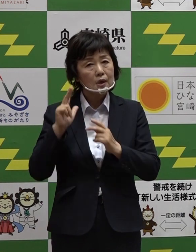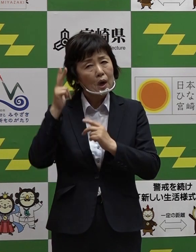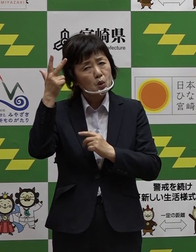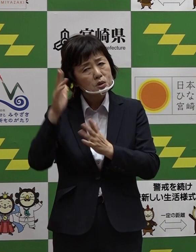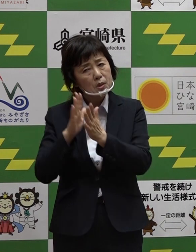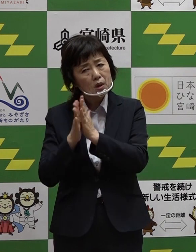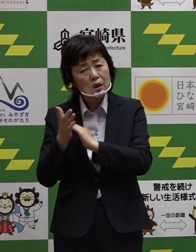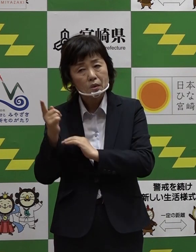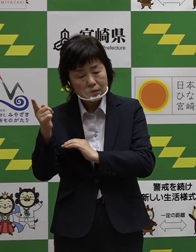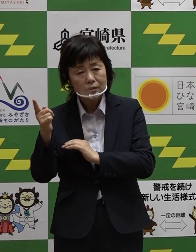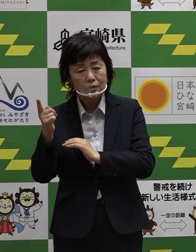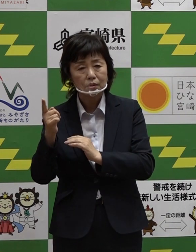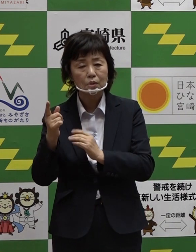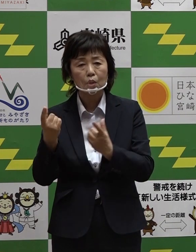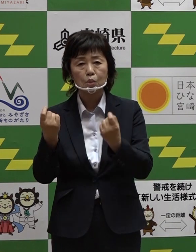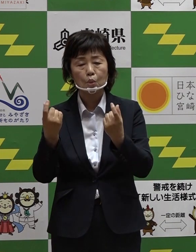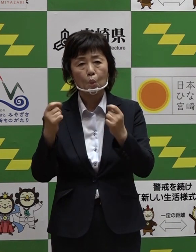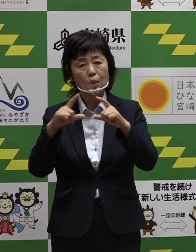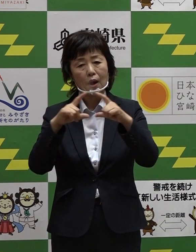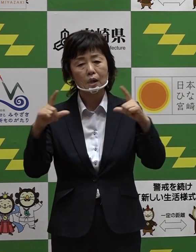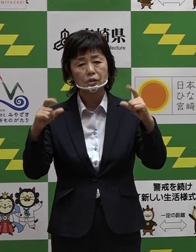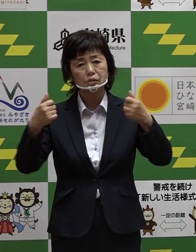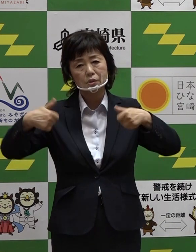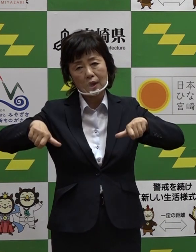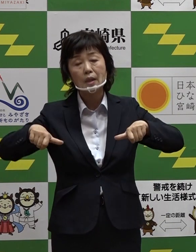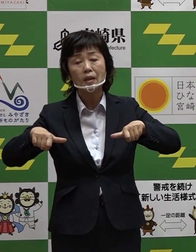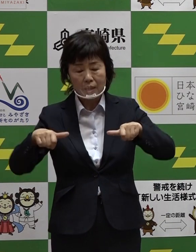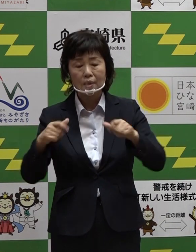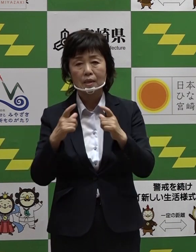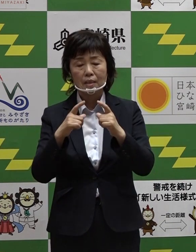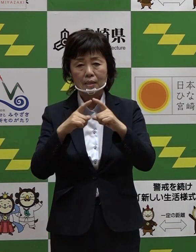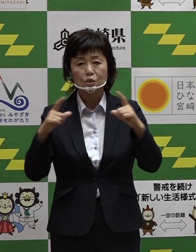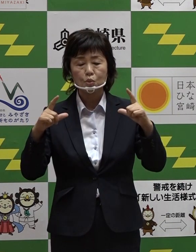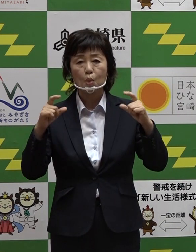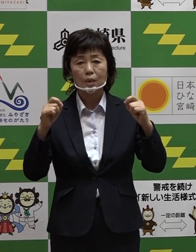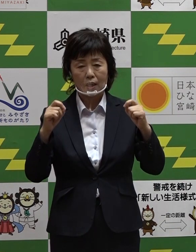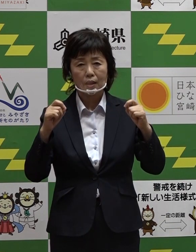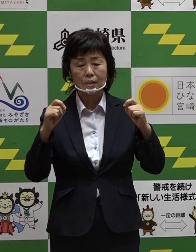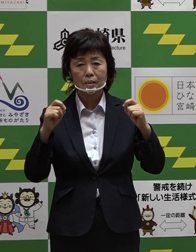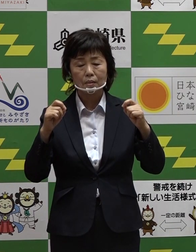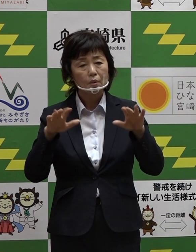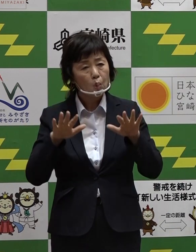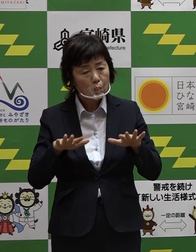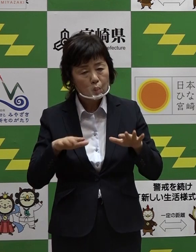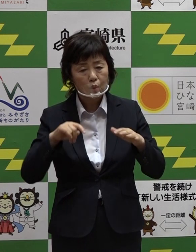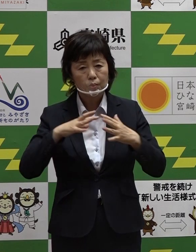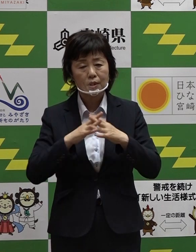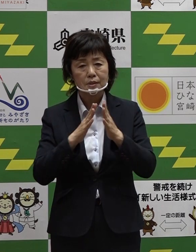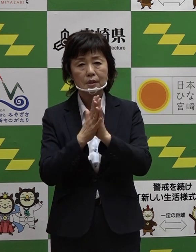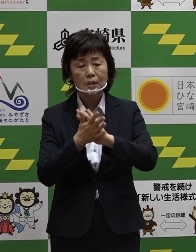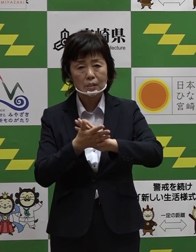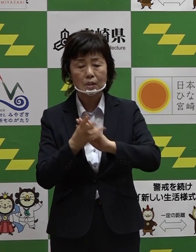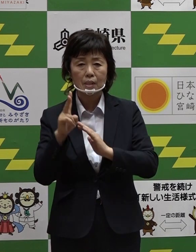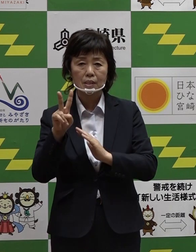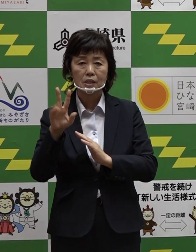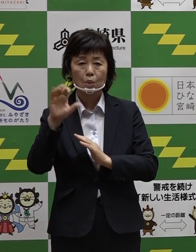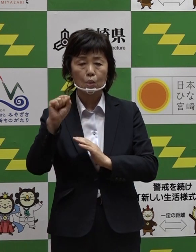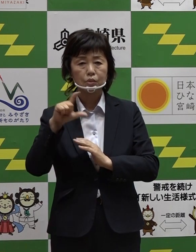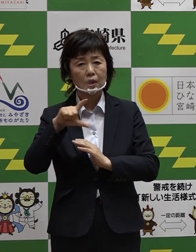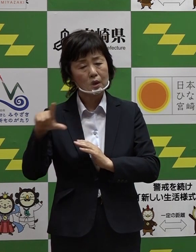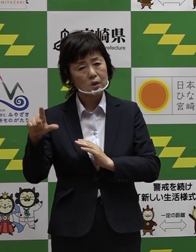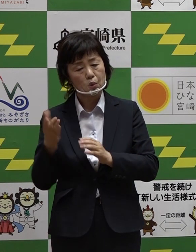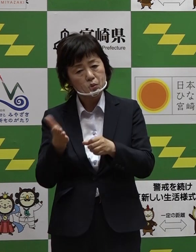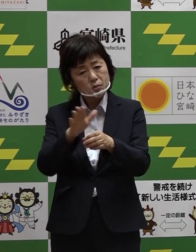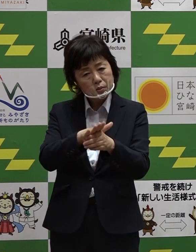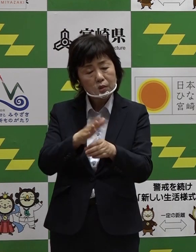でしたかね、その 増額という、対応もされてますが、今のところそういった分で今2億円含まれているかと思いますが。